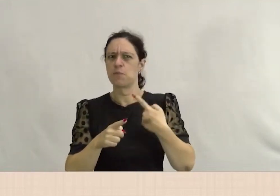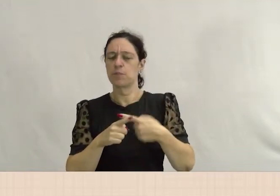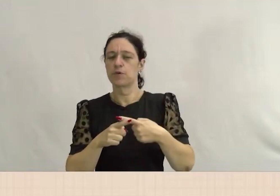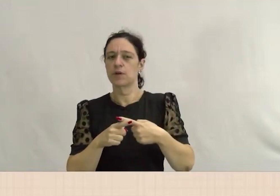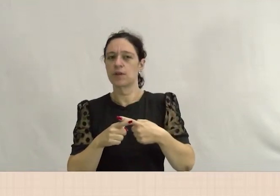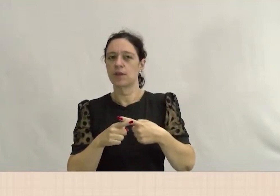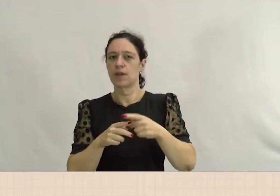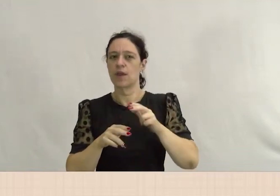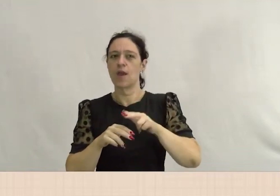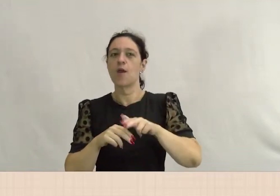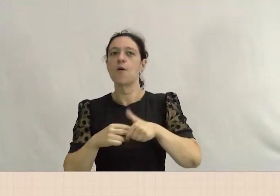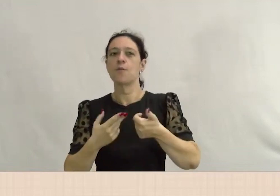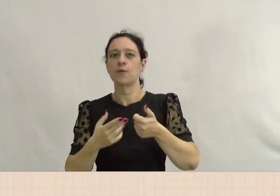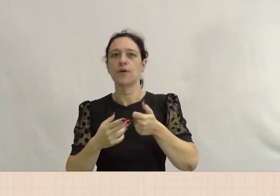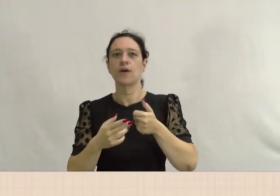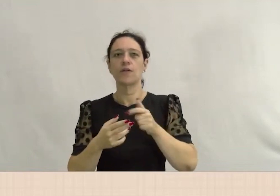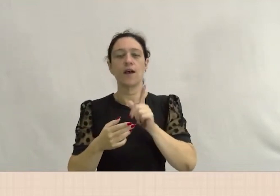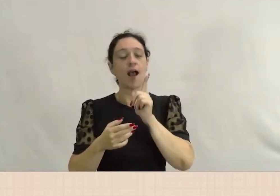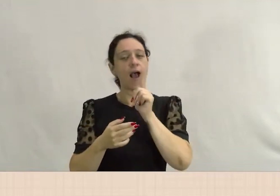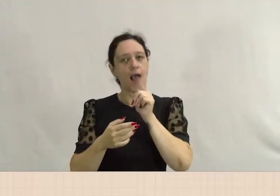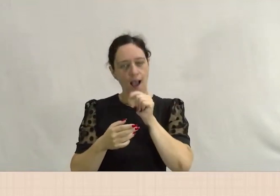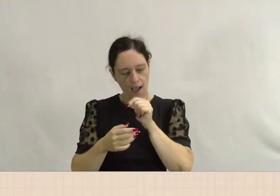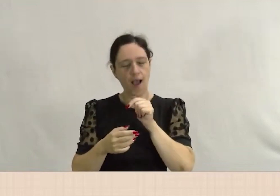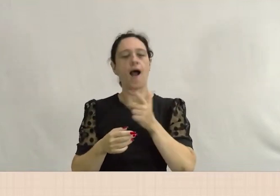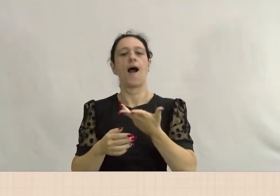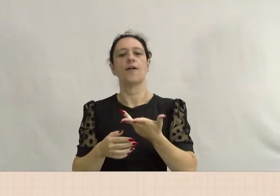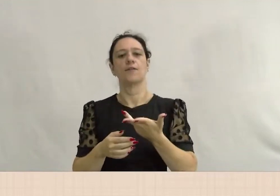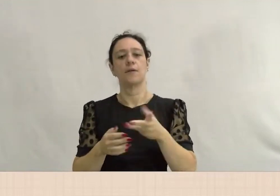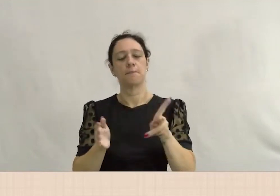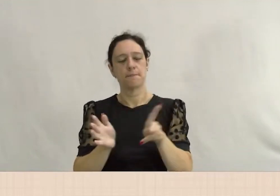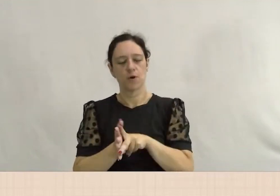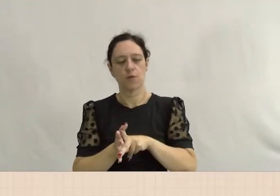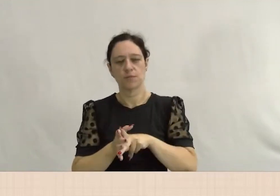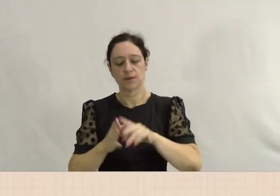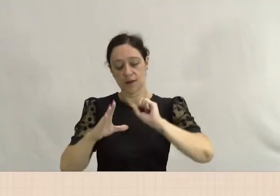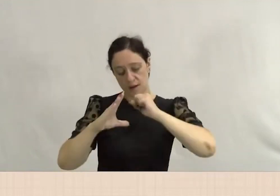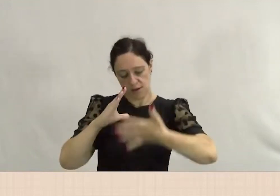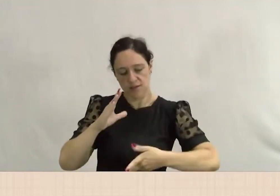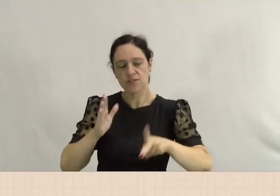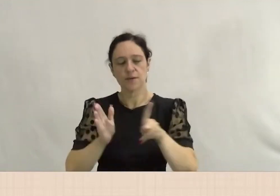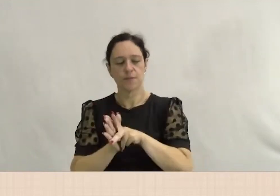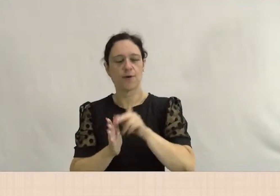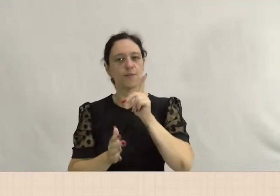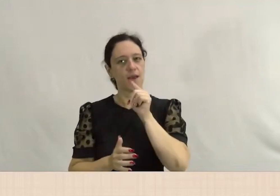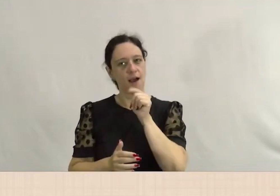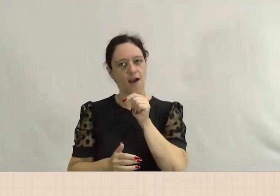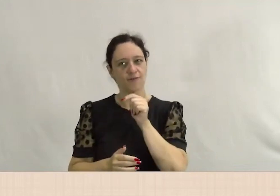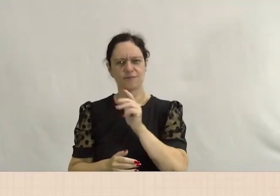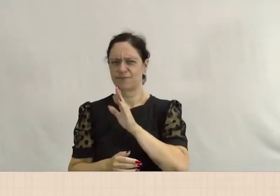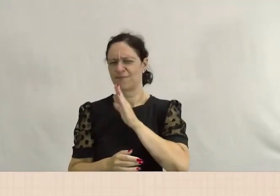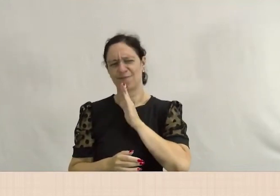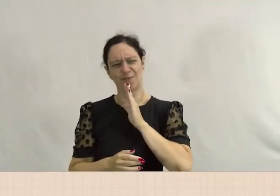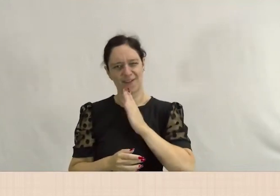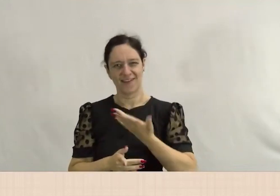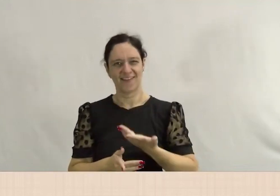tensão superficial da água que empurra para cima. Você nunca ouviu falar isso, né?